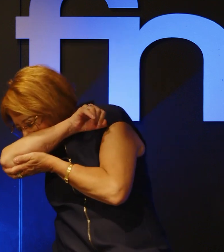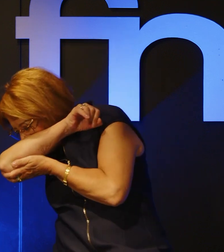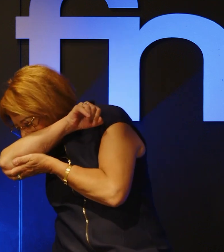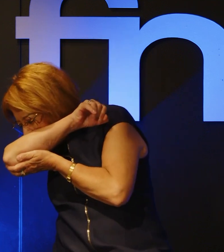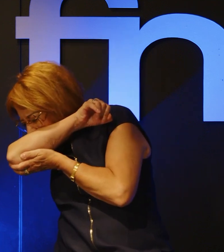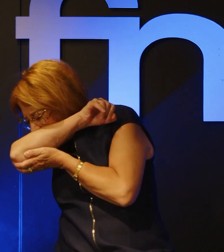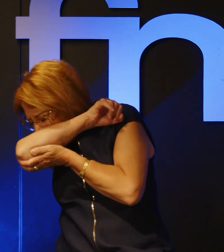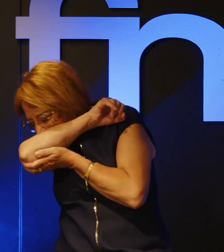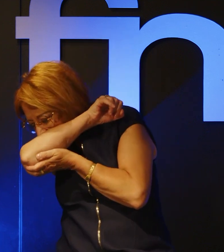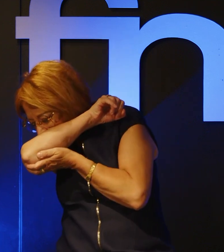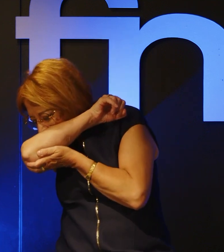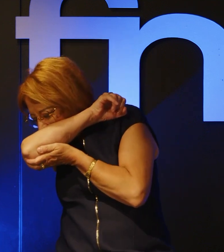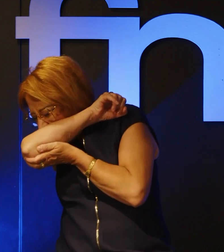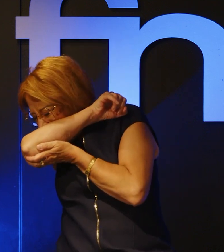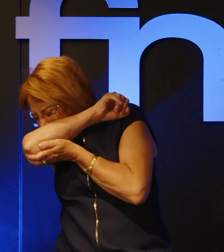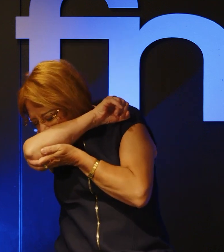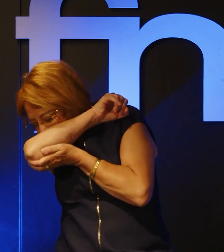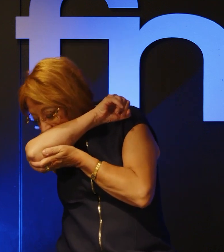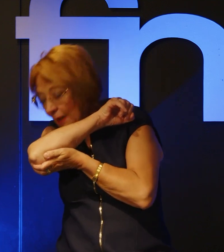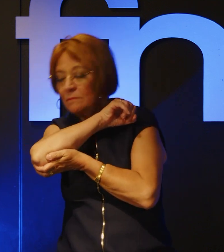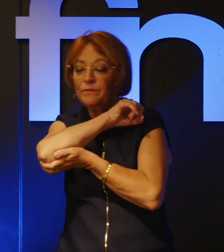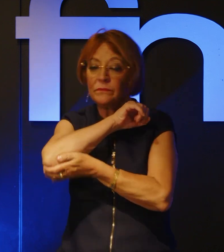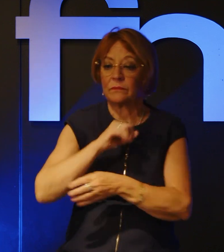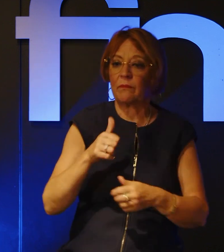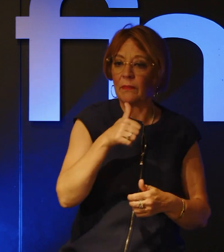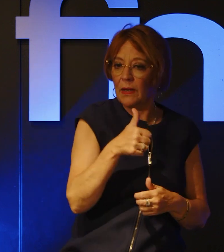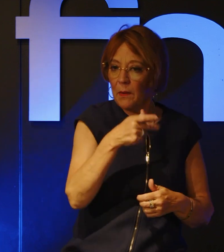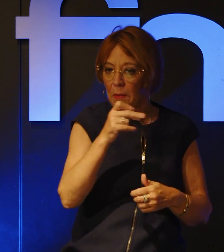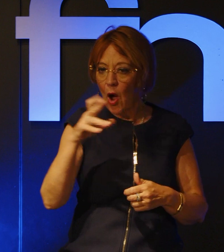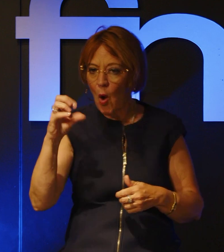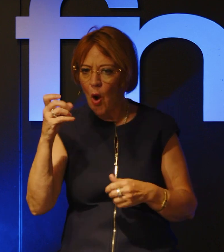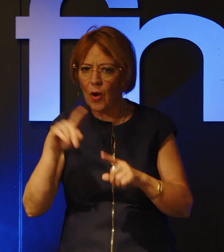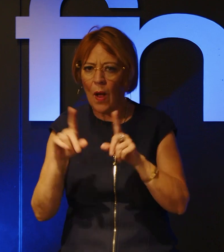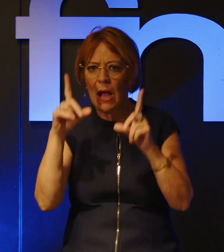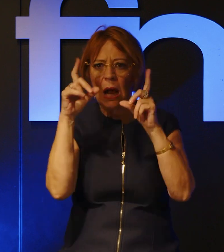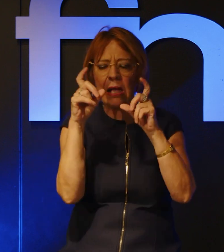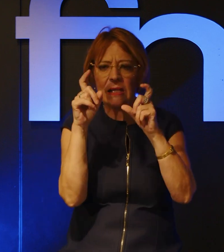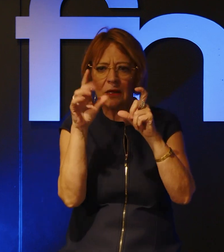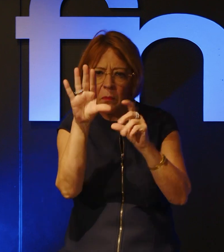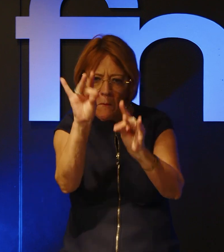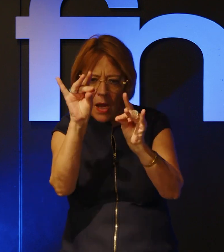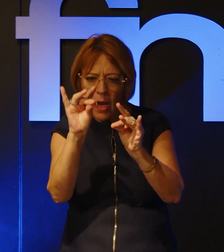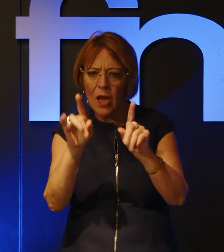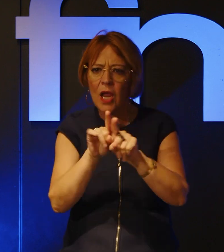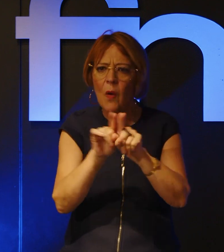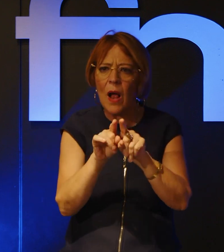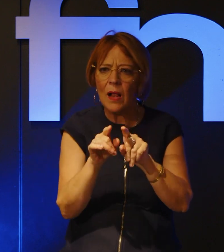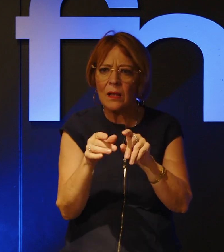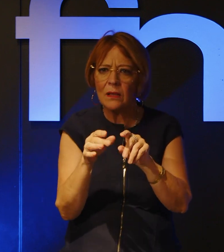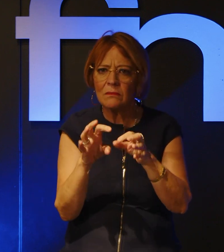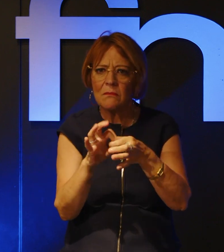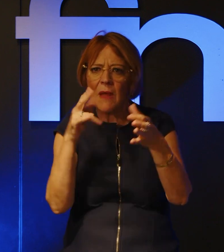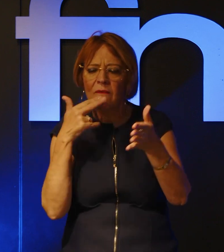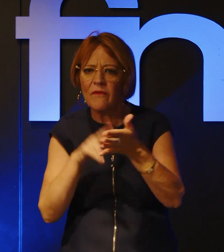também no Barroco um interesse mais realista pelo retrato quer dizer Deixa de ser tão abstrato e passa a